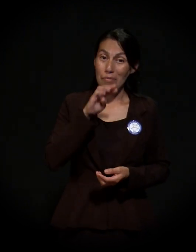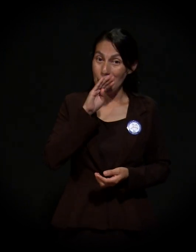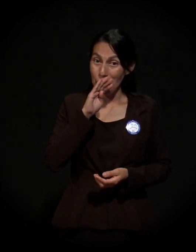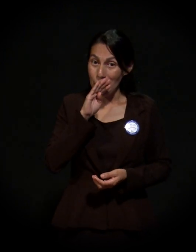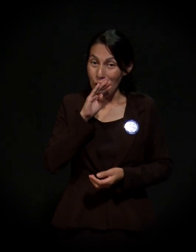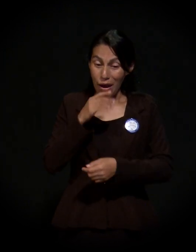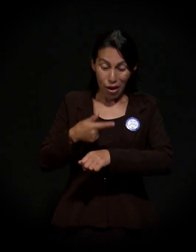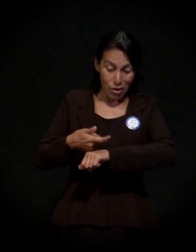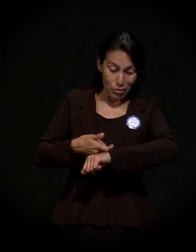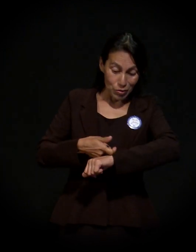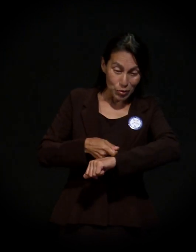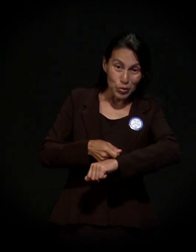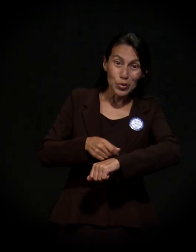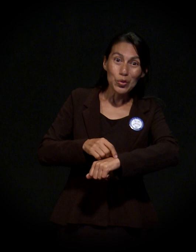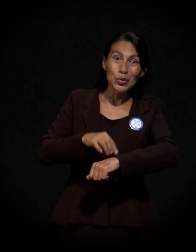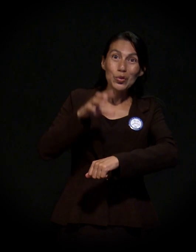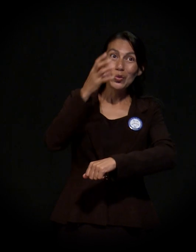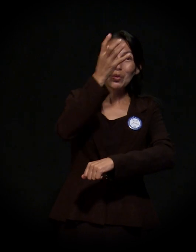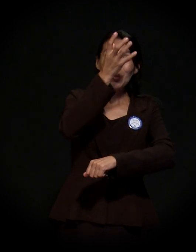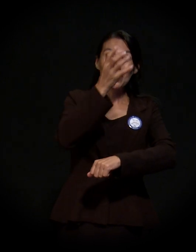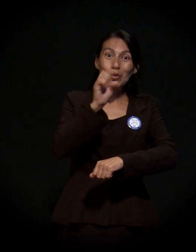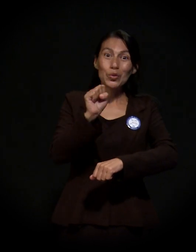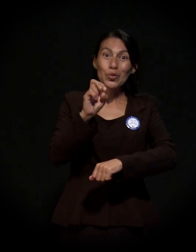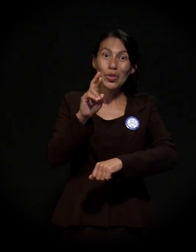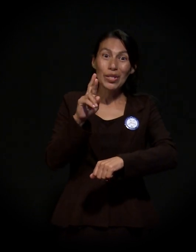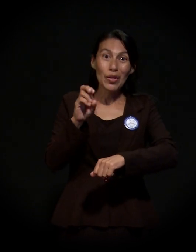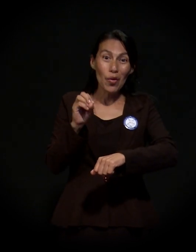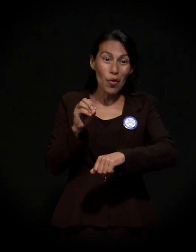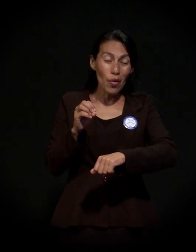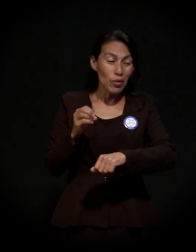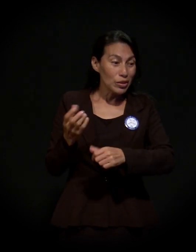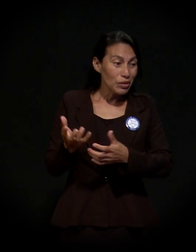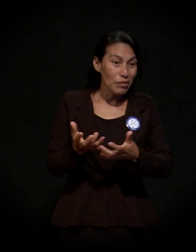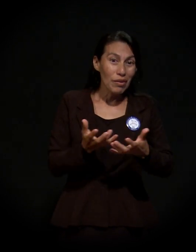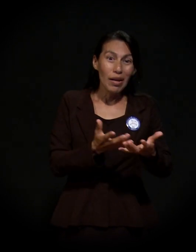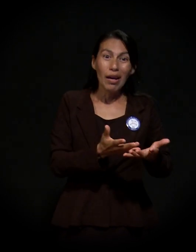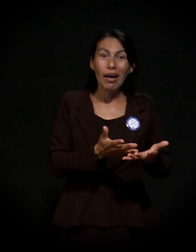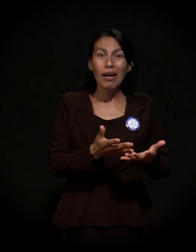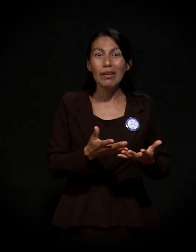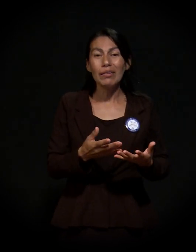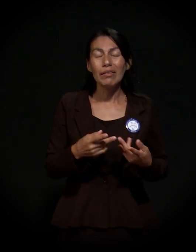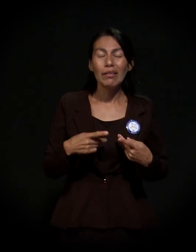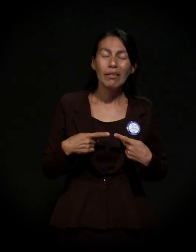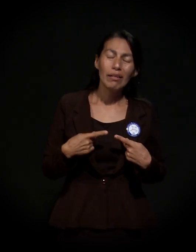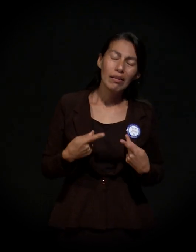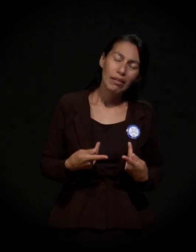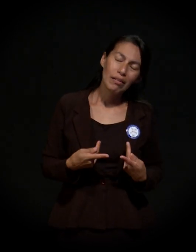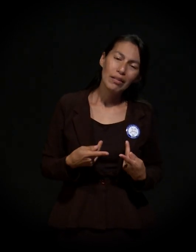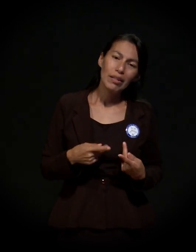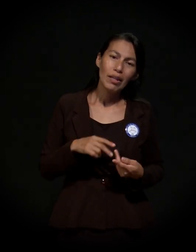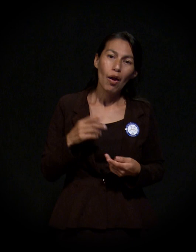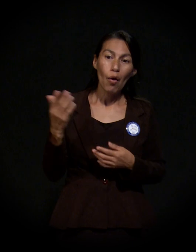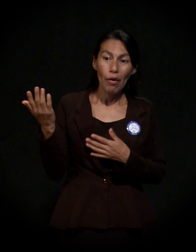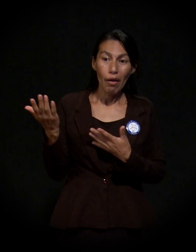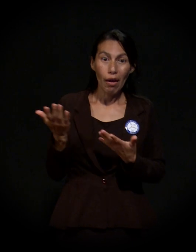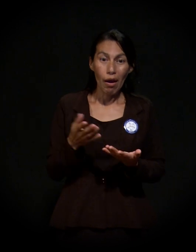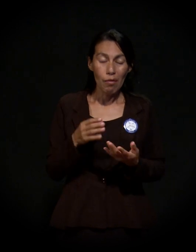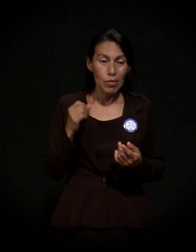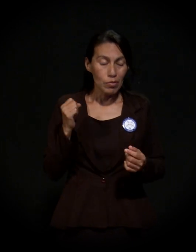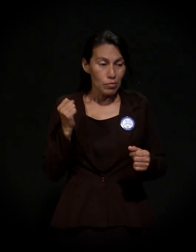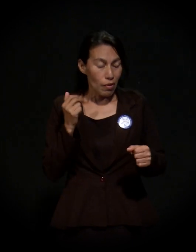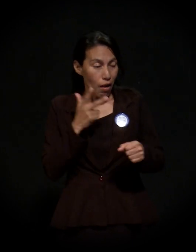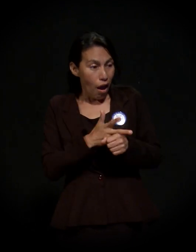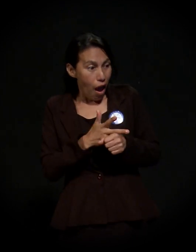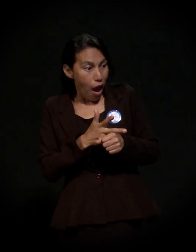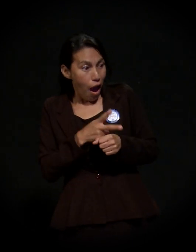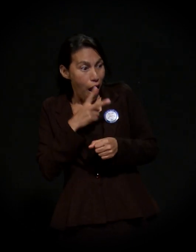suero y la encontramos, estaba comiendo. Y mi mamá se empezó a recuperar y pues ya